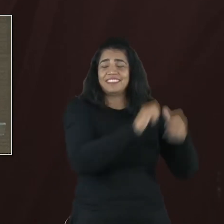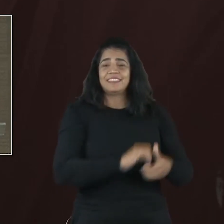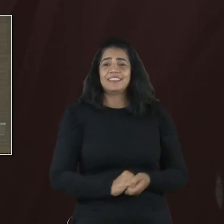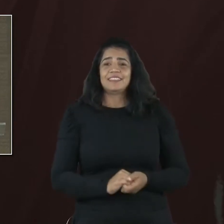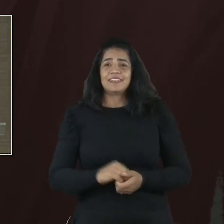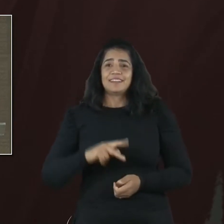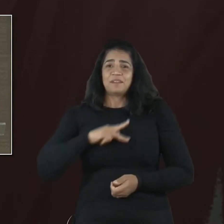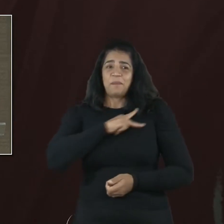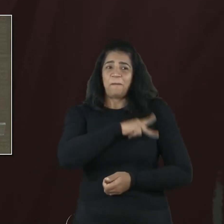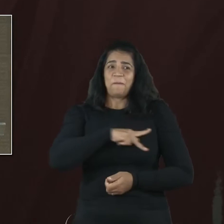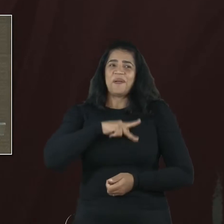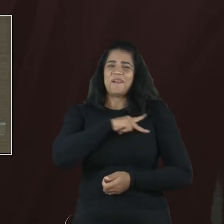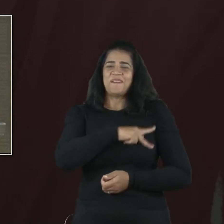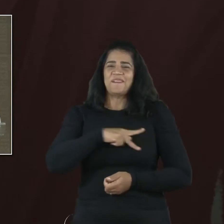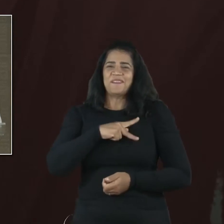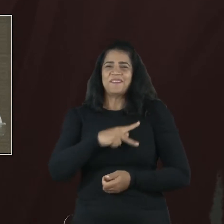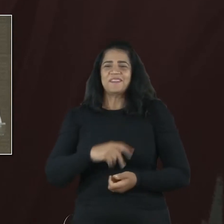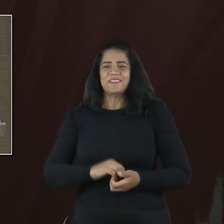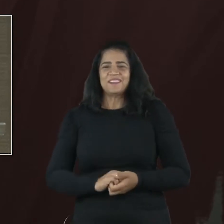Paulo,